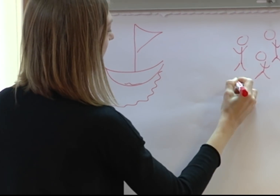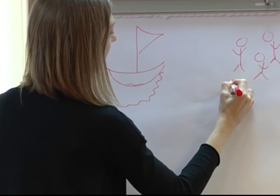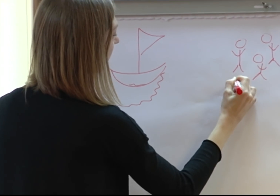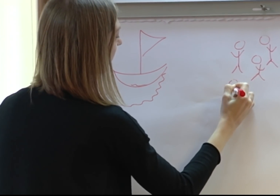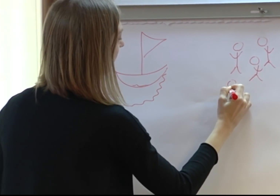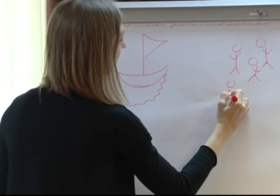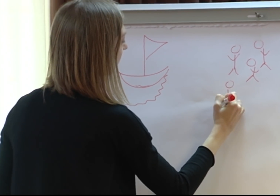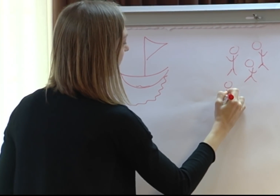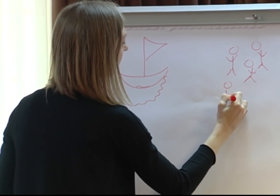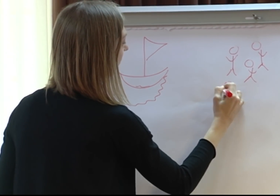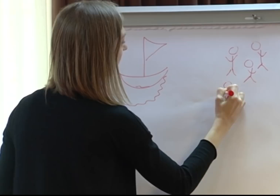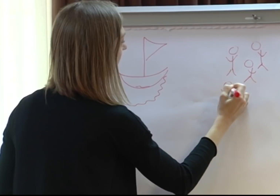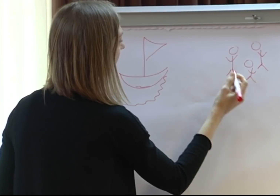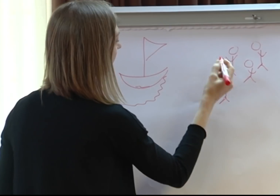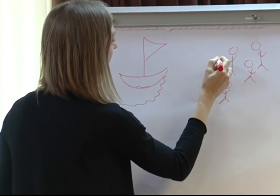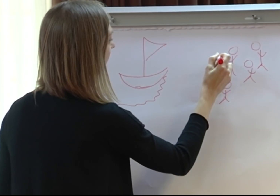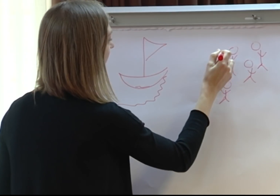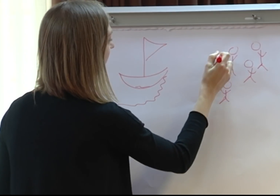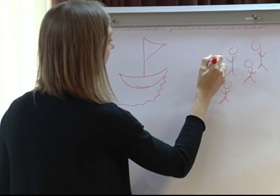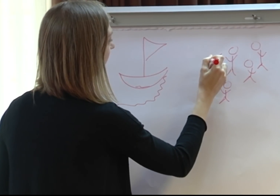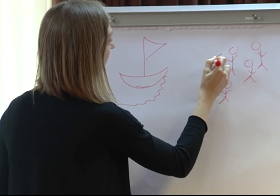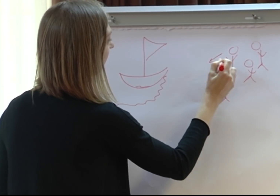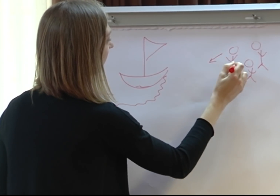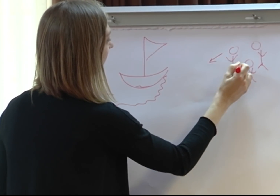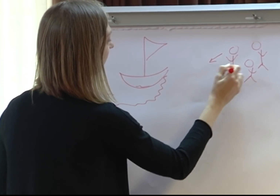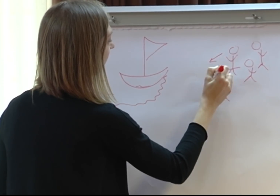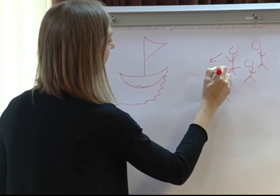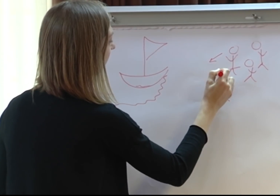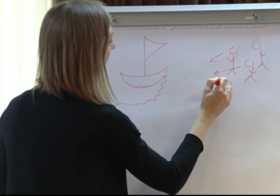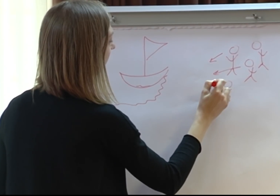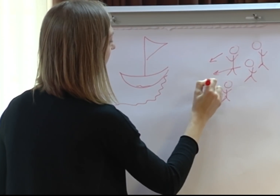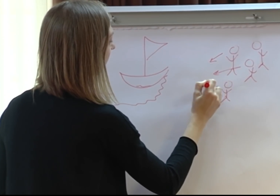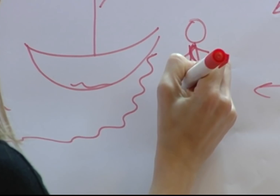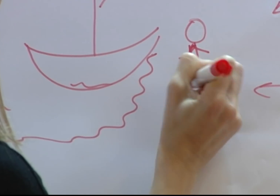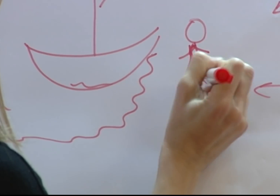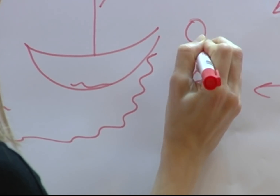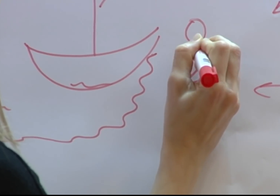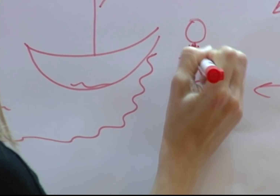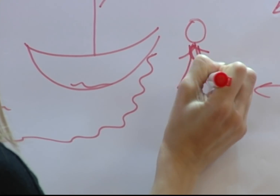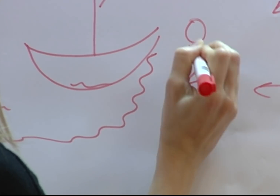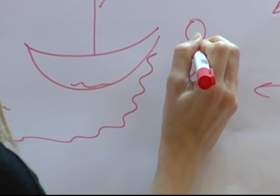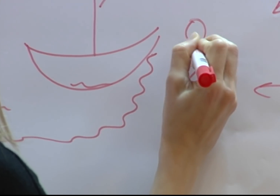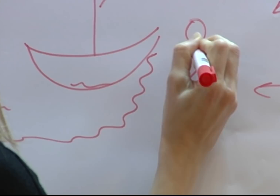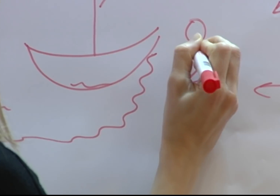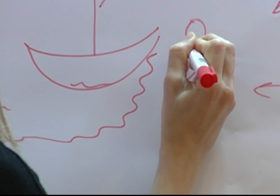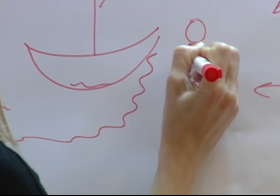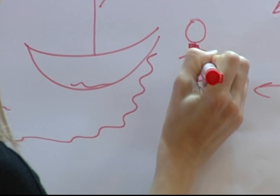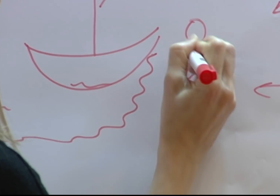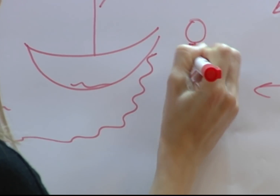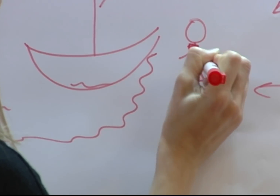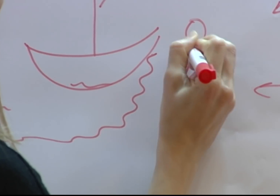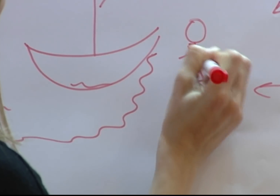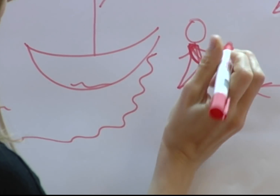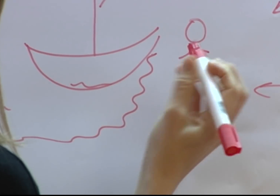заедница беше глув и на знаковен јазик, знаеше се за Библијата. Треперев од нови сознанија. Како тогаш